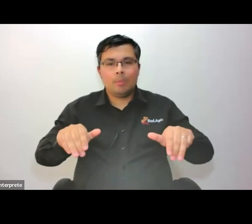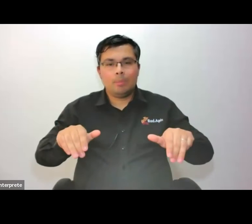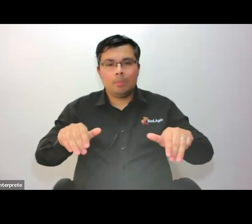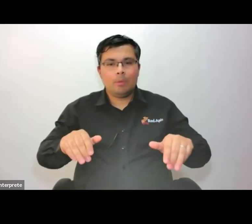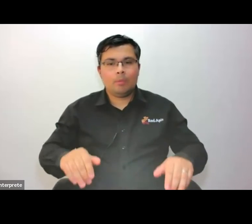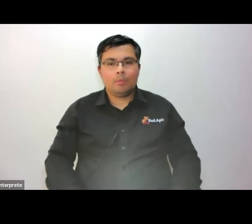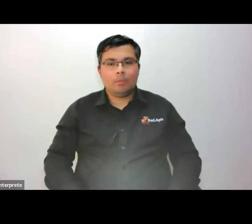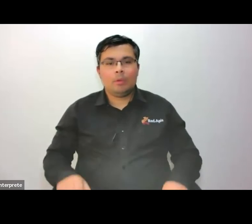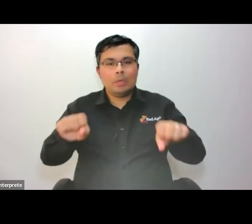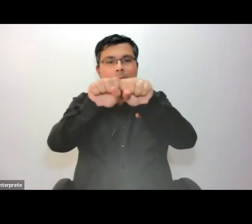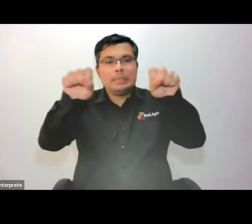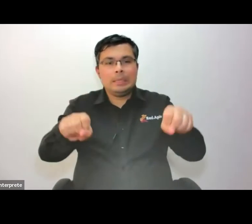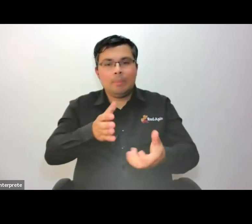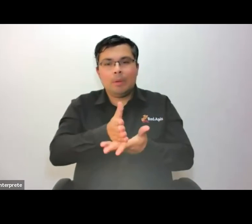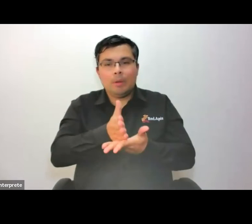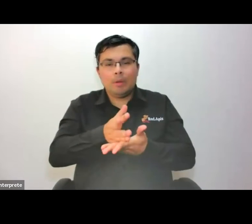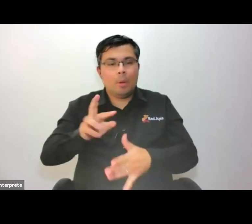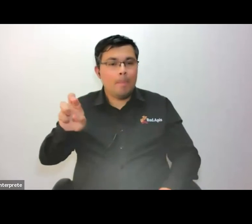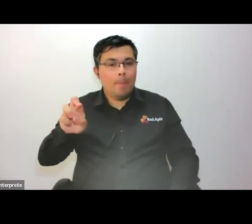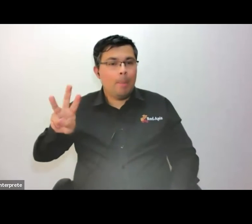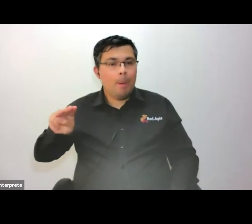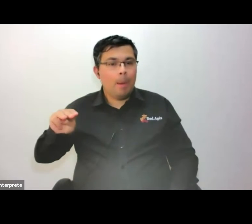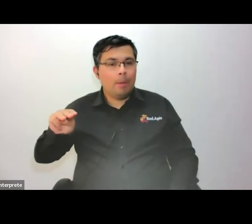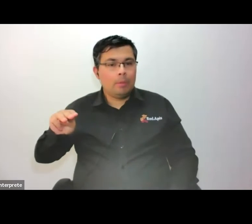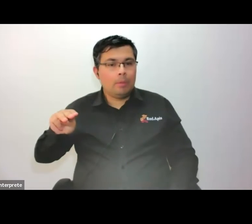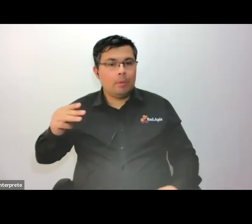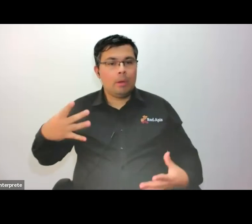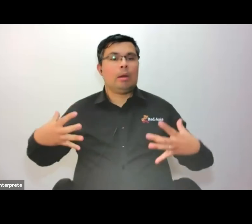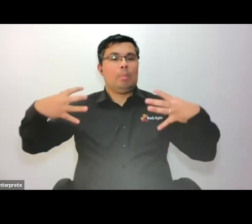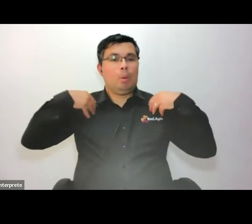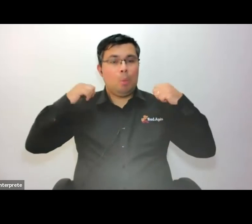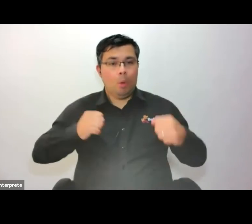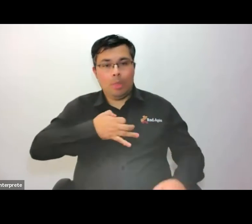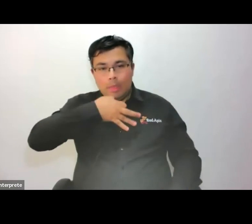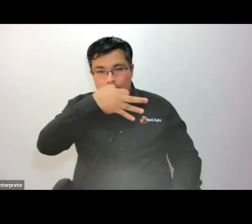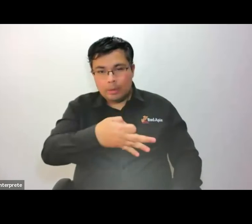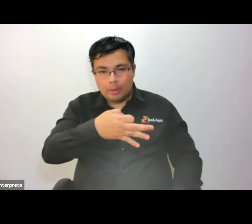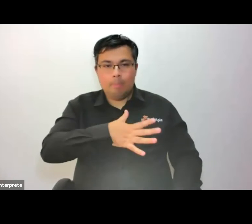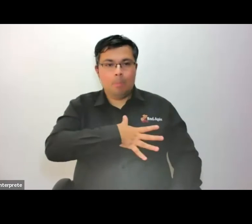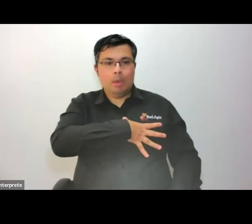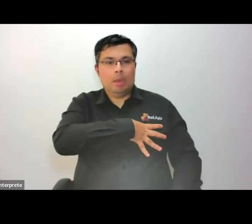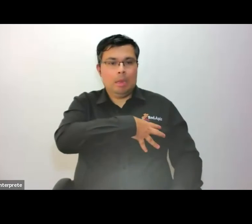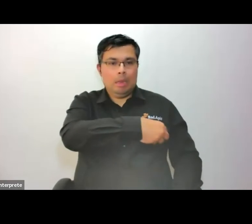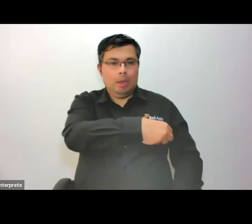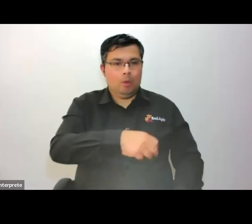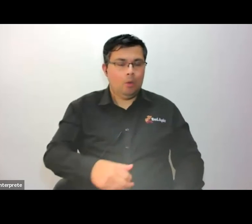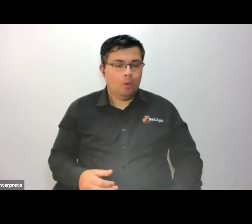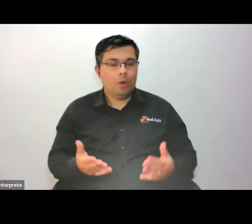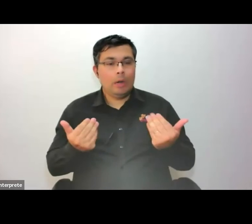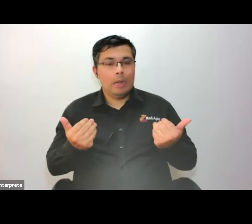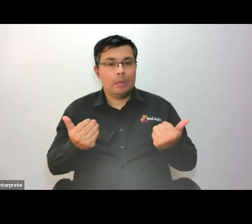pueden optar por señalar que su estudiante, que su hijo cuenta con una necesidad educativa especial y por lo